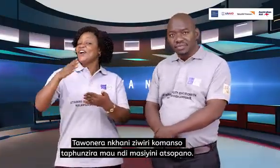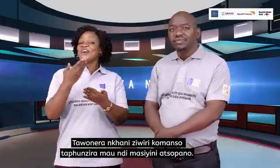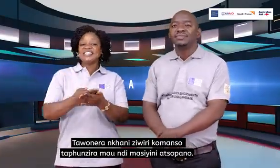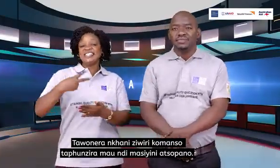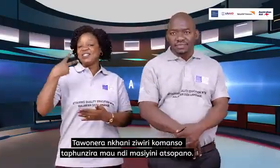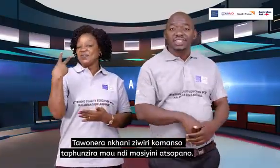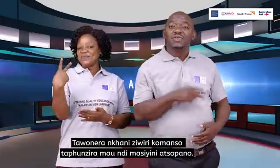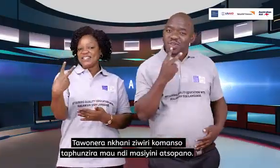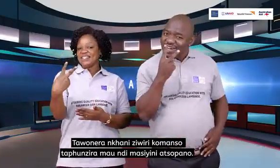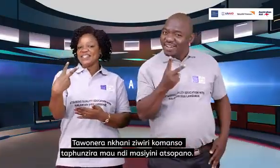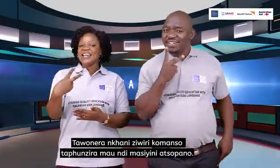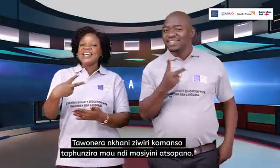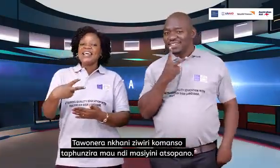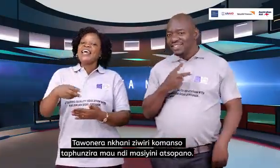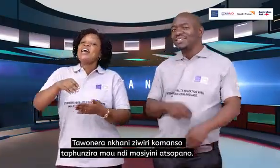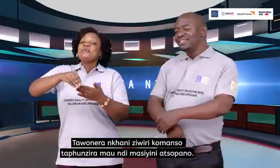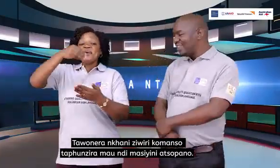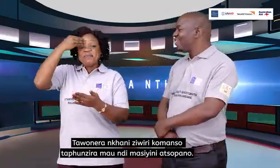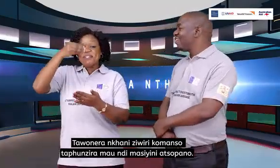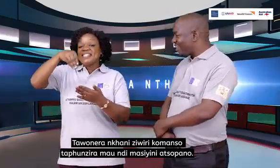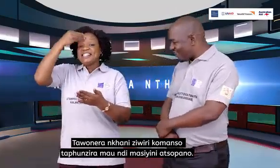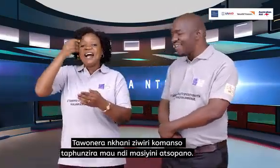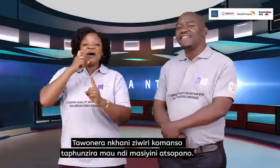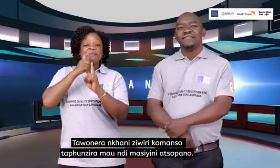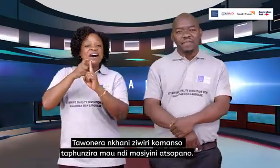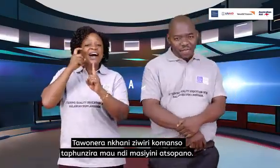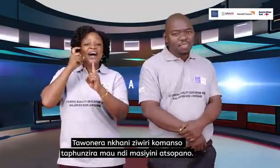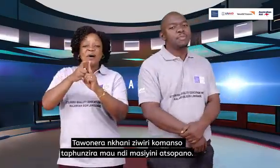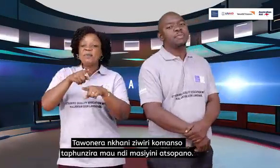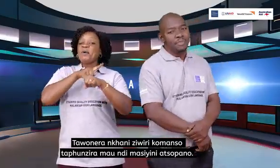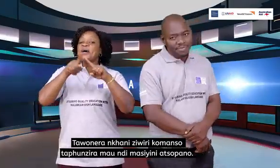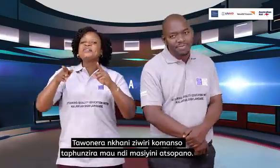Taonera nkhani ziwiri komanso taphunzira mawu ndi masayini atsopano.